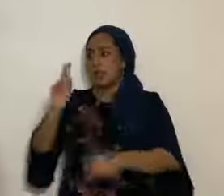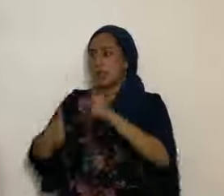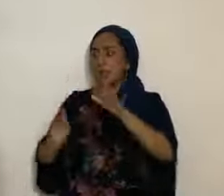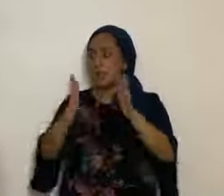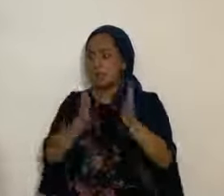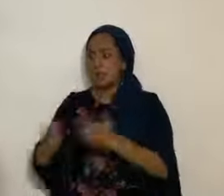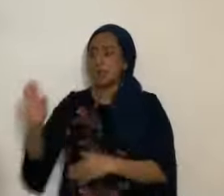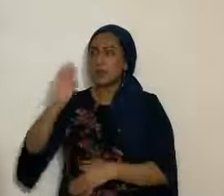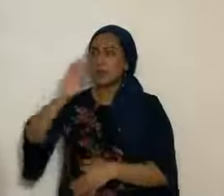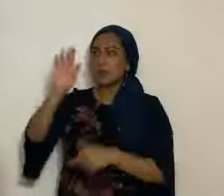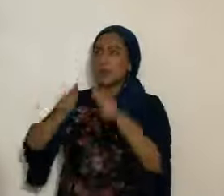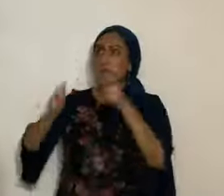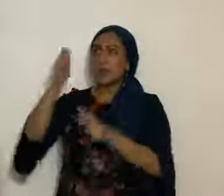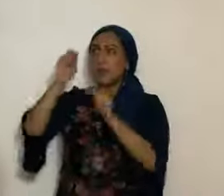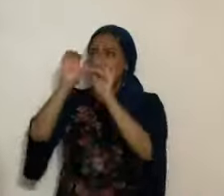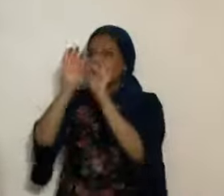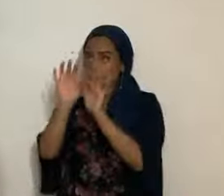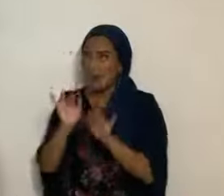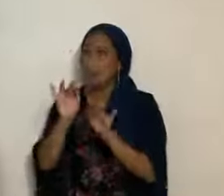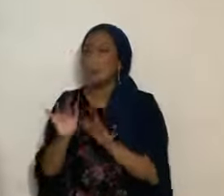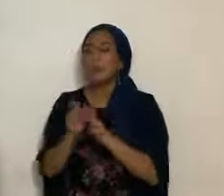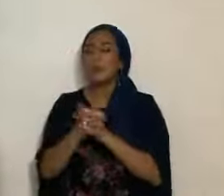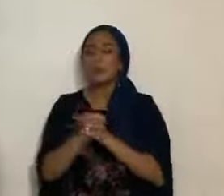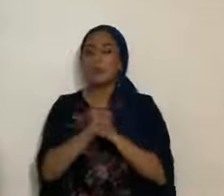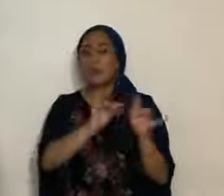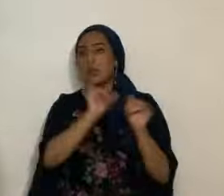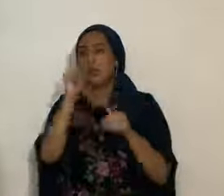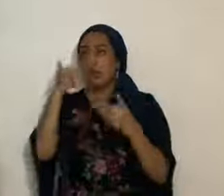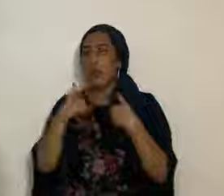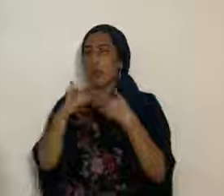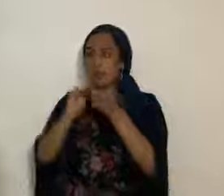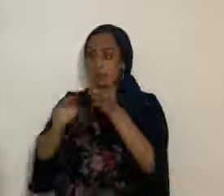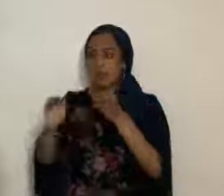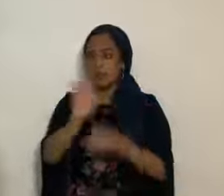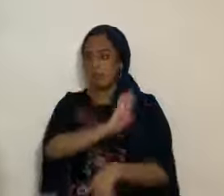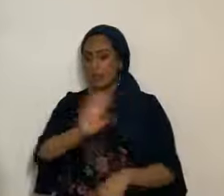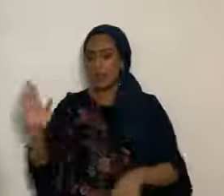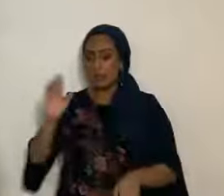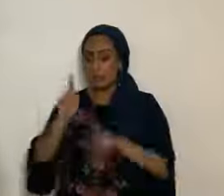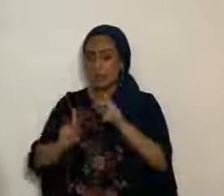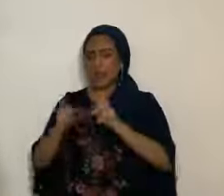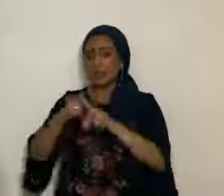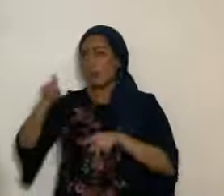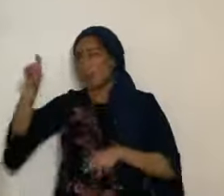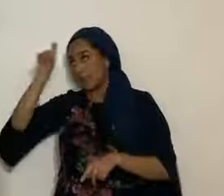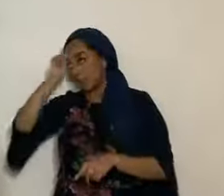grandeza de tu compasión, y como has perdonado a este pueblo desde Egipto hasta